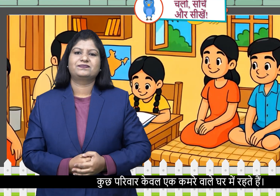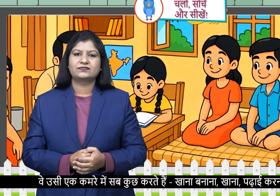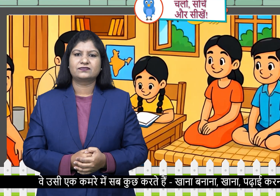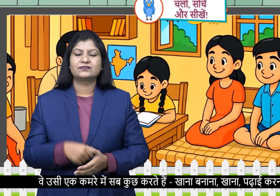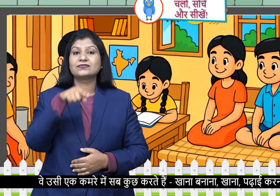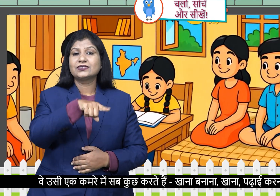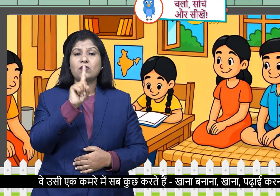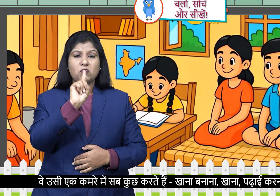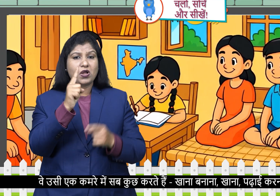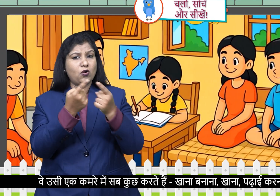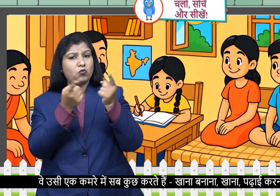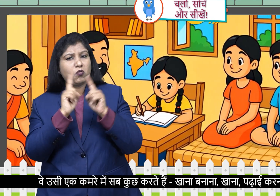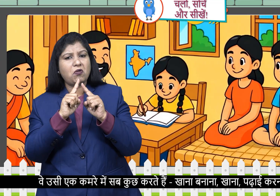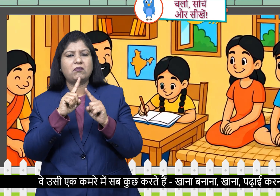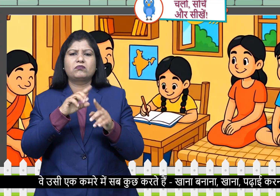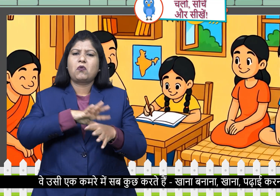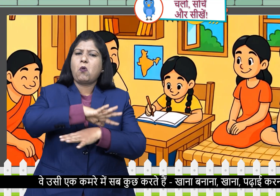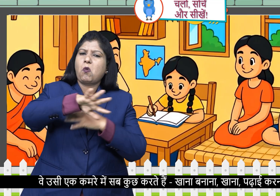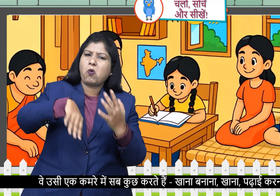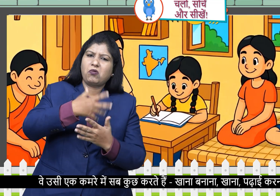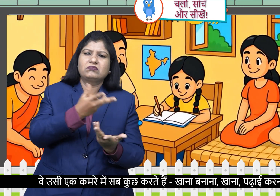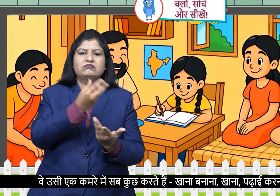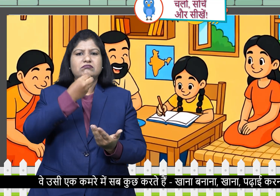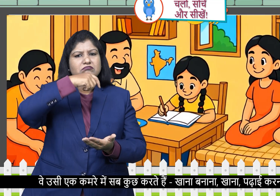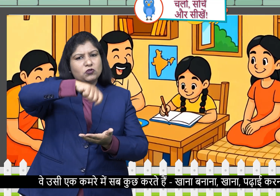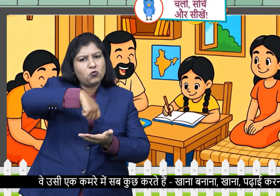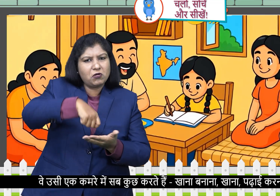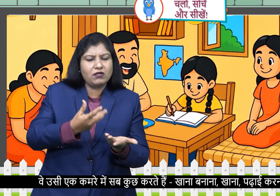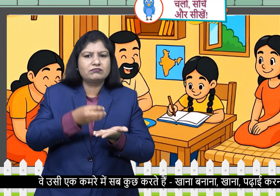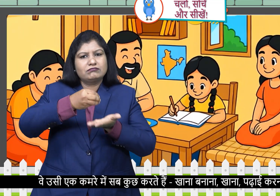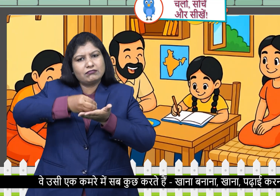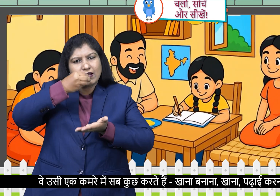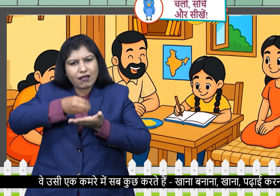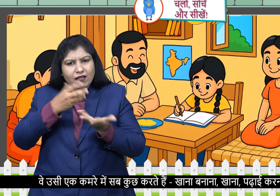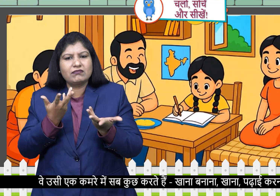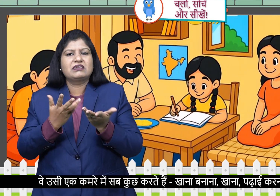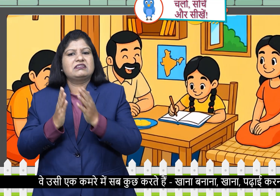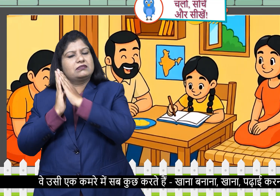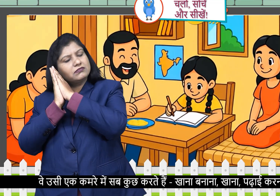वे उसी एक कमरे में सब कुछ करते हैं: खाना बनाना, खाना, पढ़ाई करना और